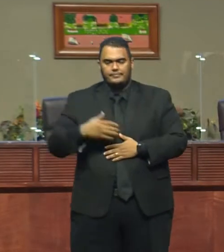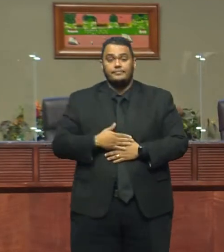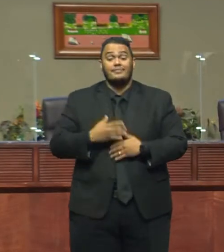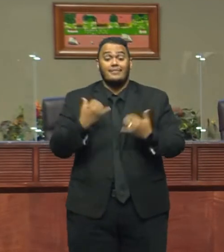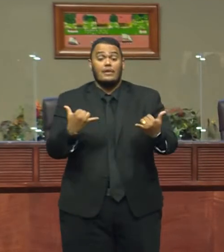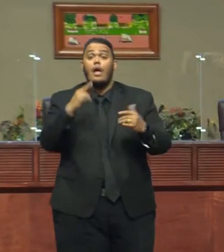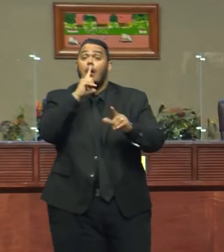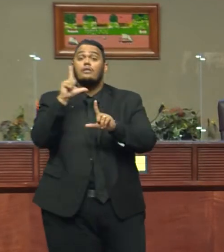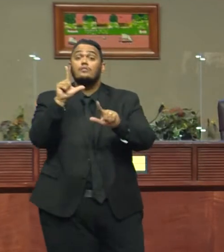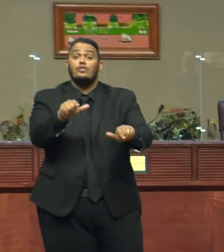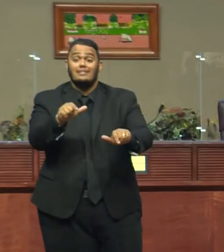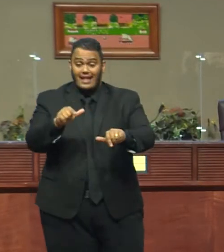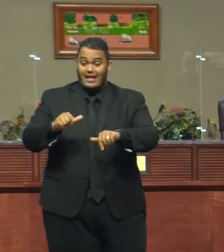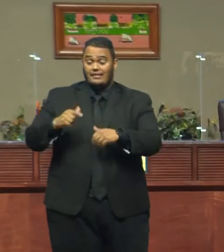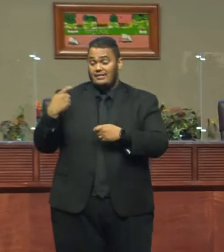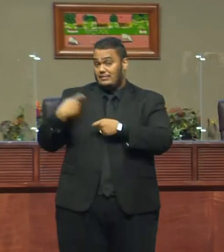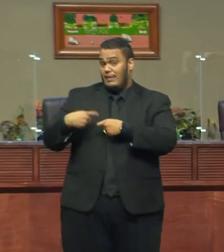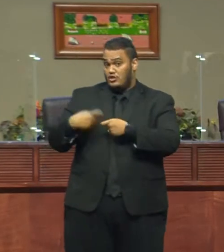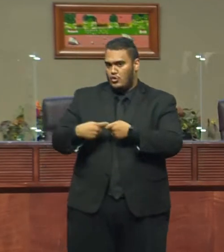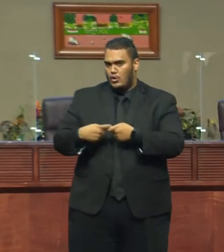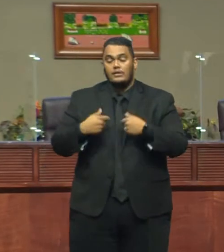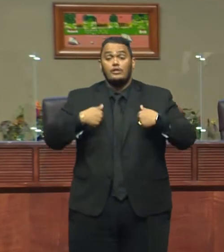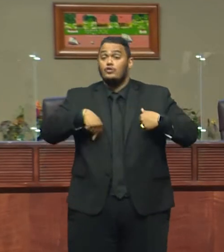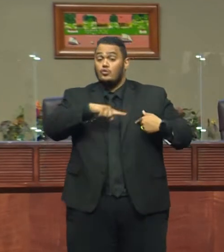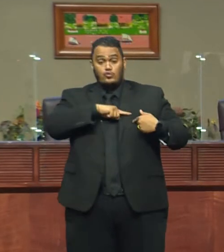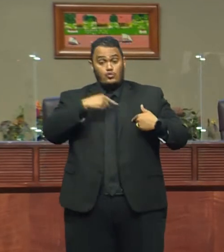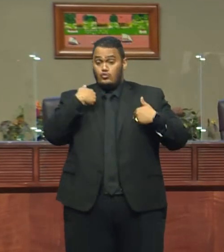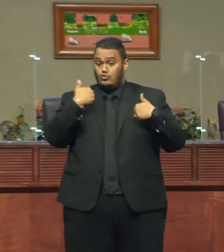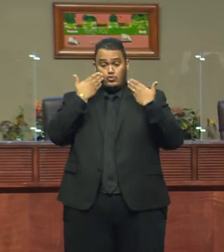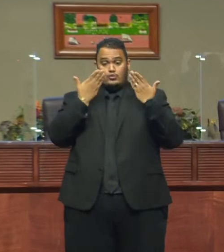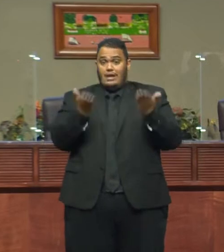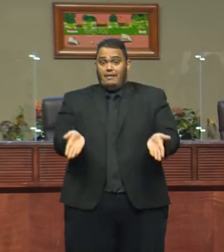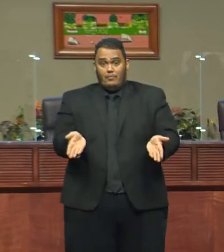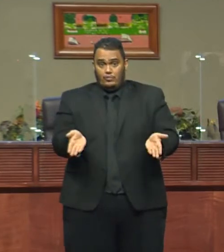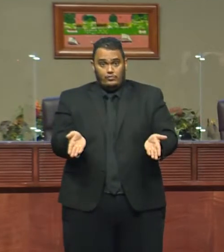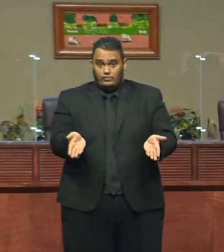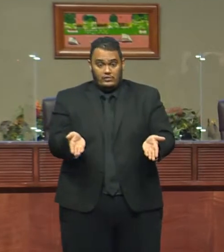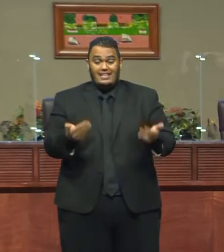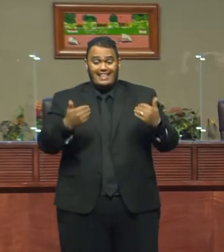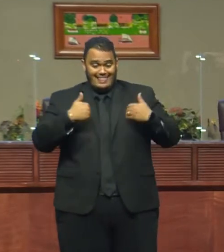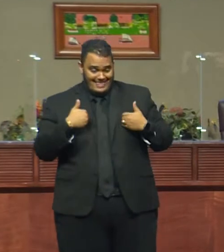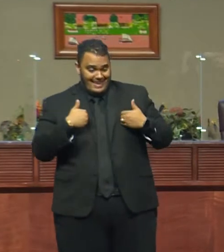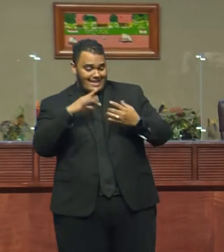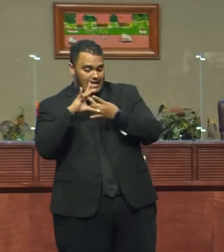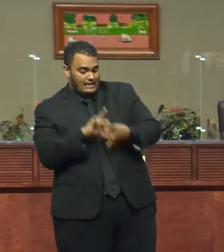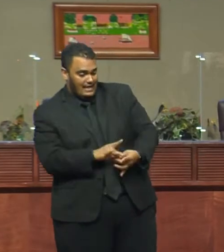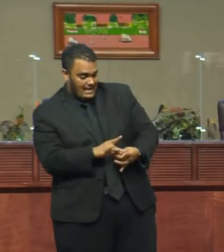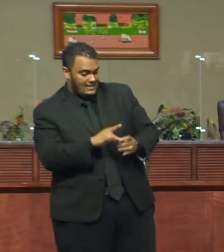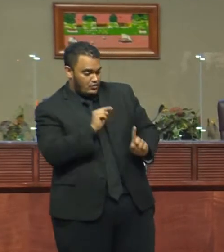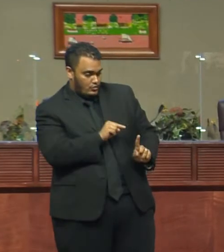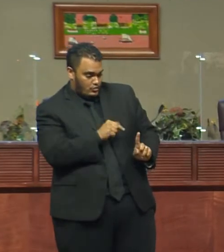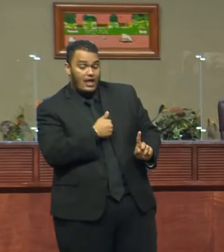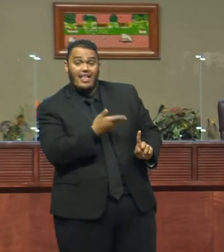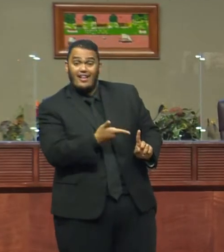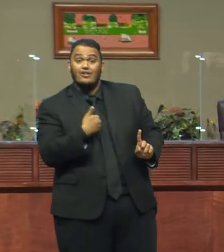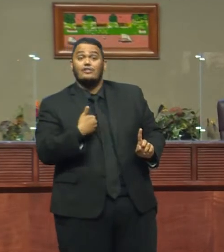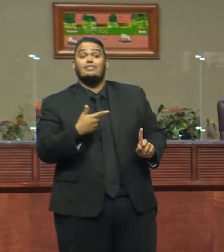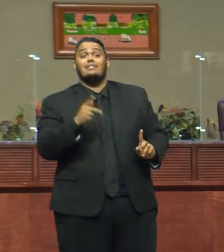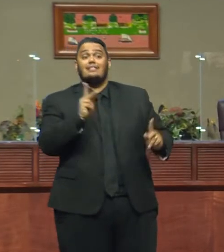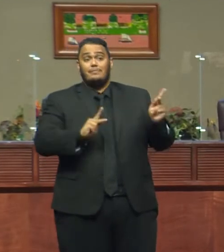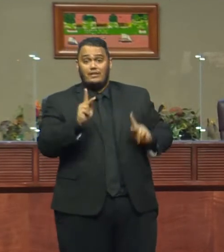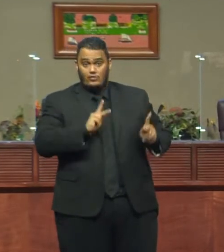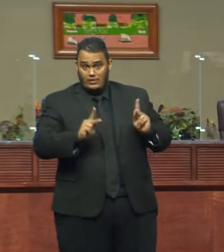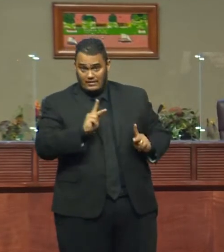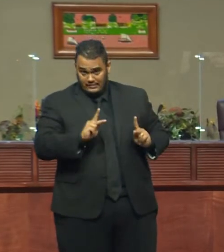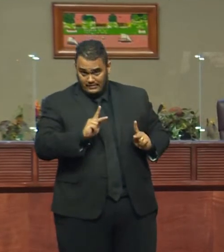no sabemos si hay relación entre estos grupos de personas que la han tenido y no están relacionados con el primero,